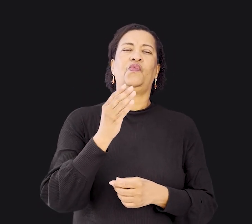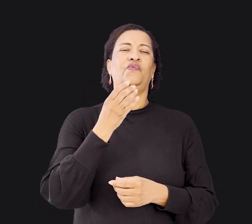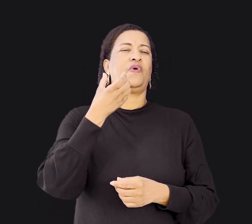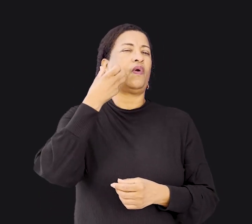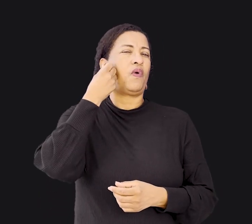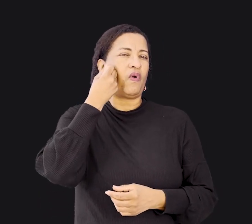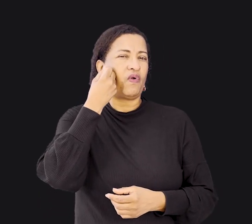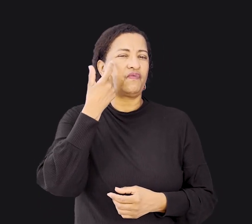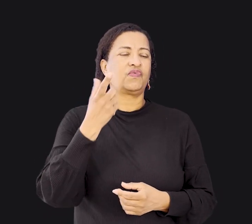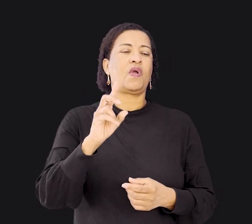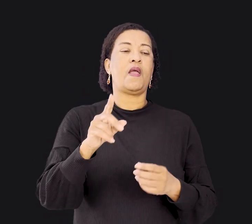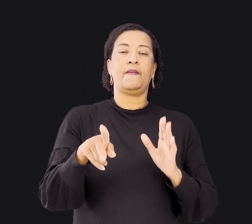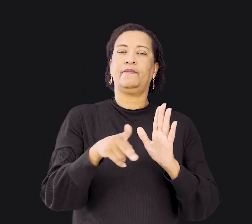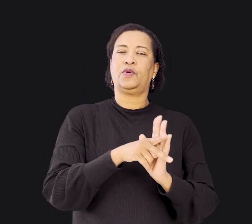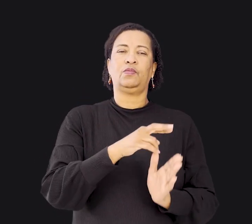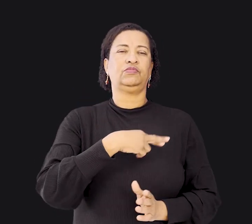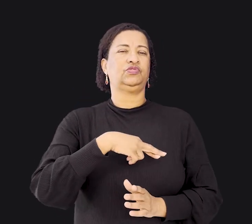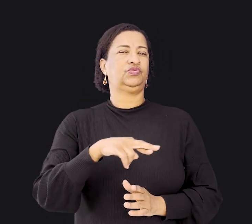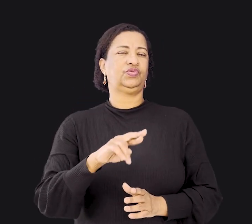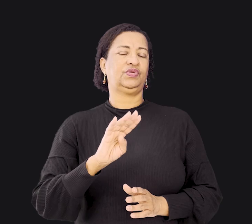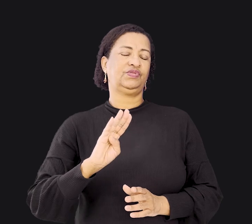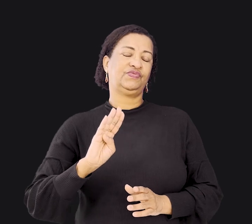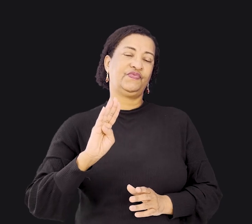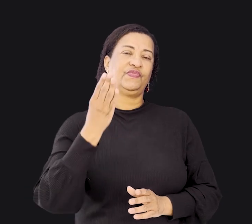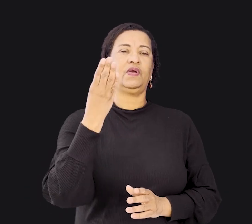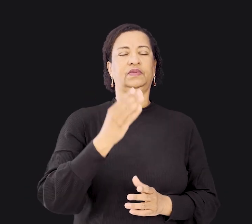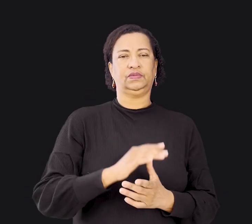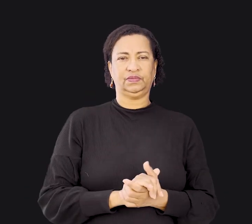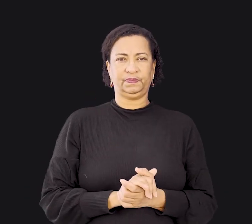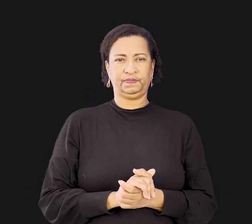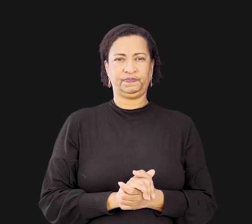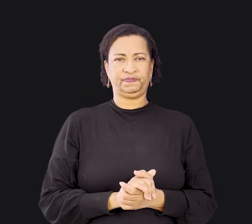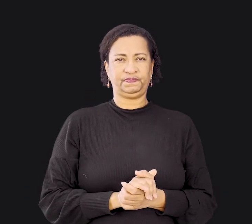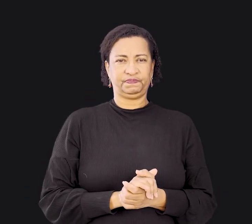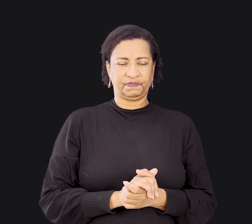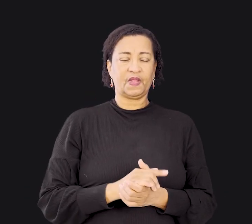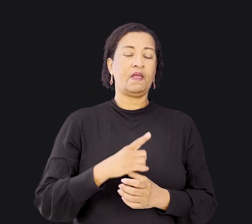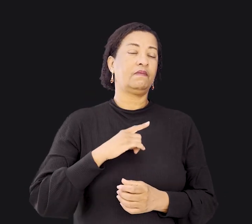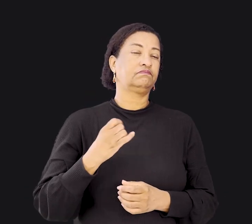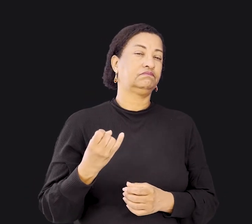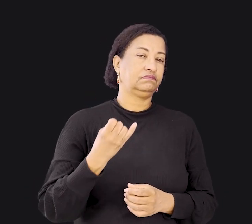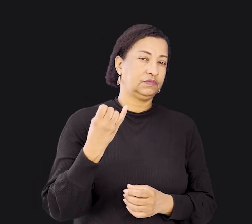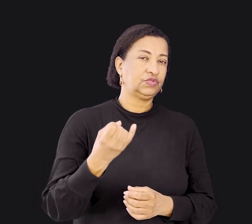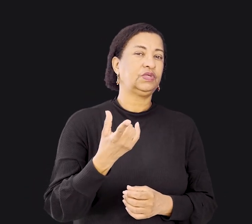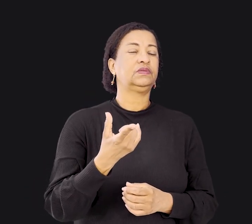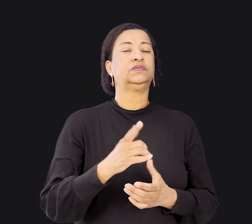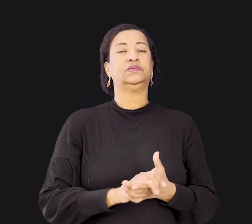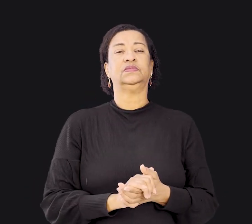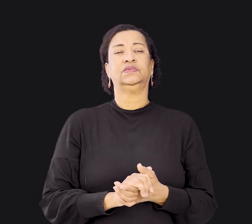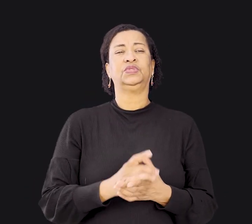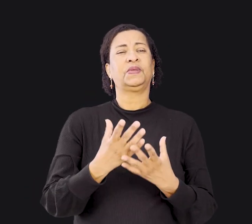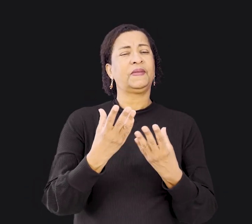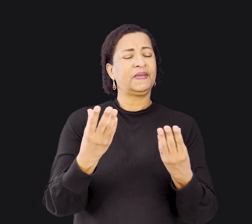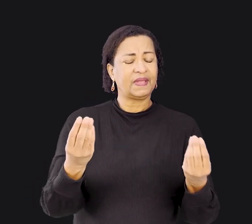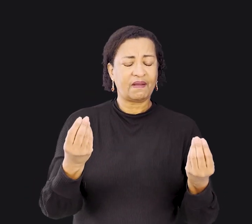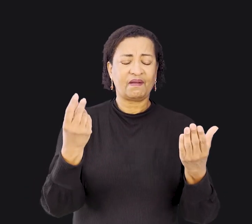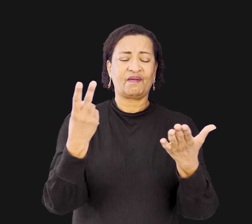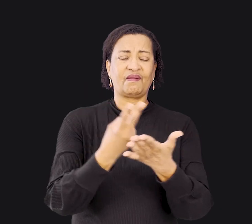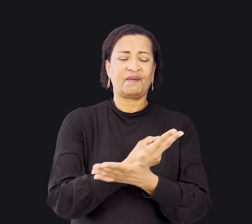religião falsa. A situação de uma viúva e de um órfão é muito aflitiva e, infelizmente, é o que mais presenciamos